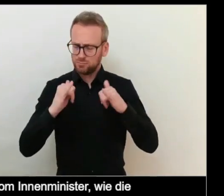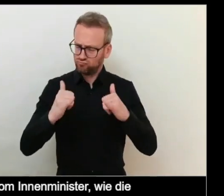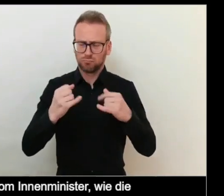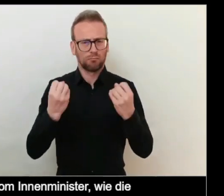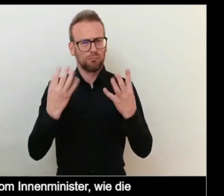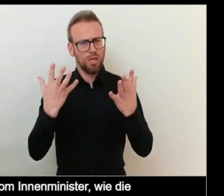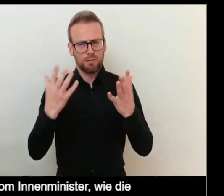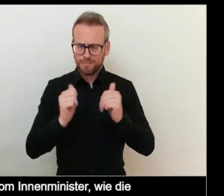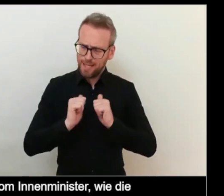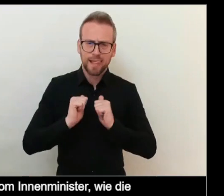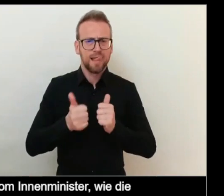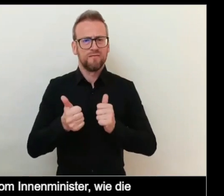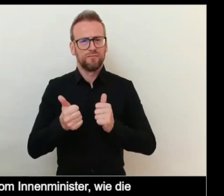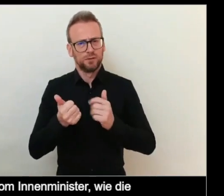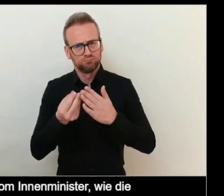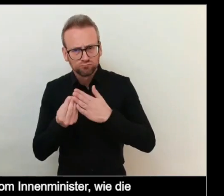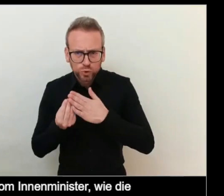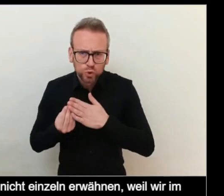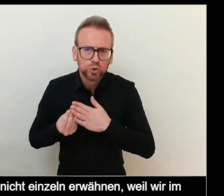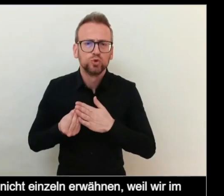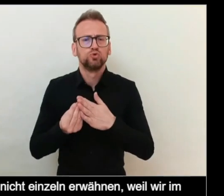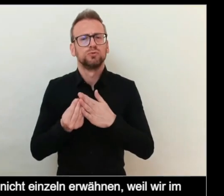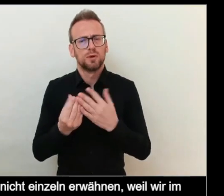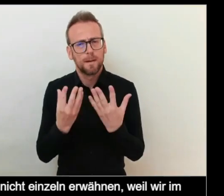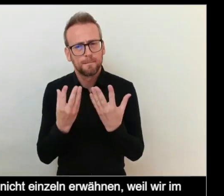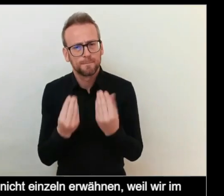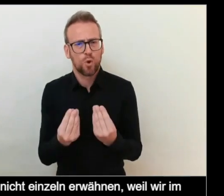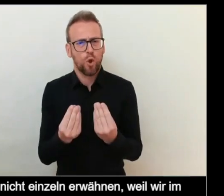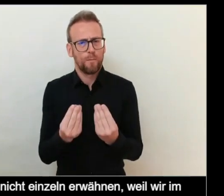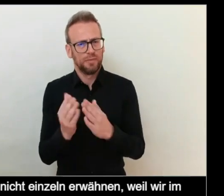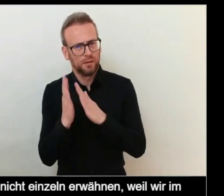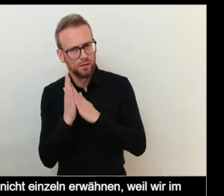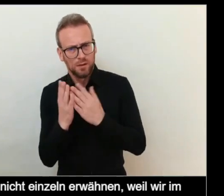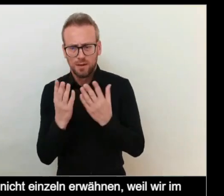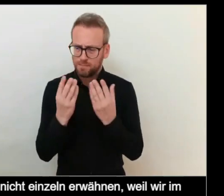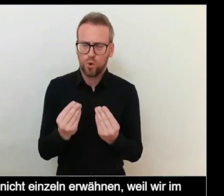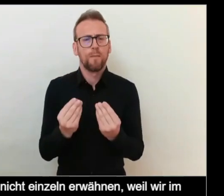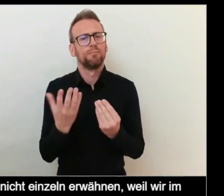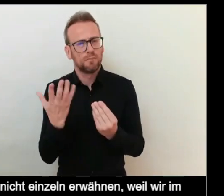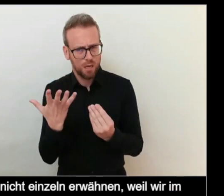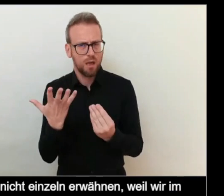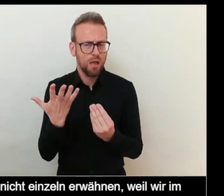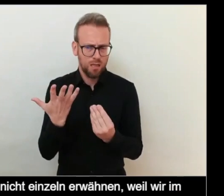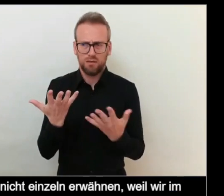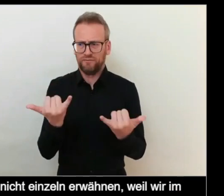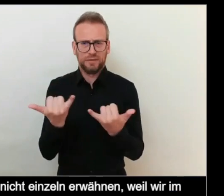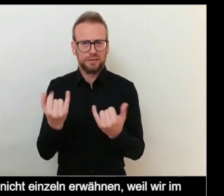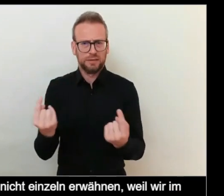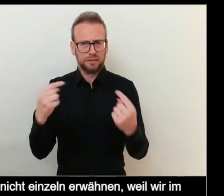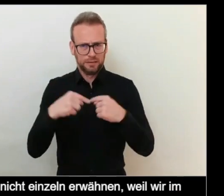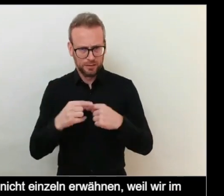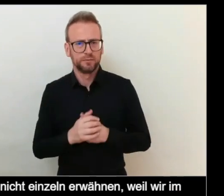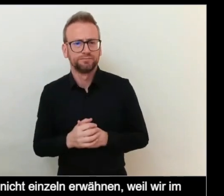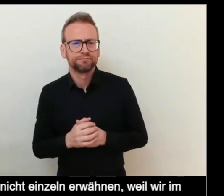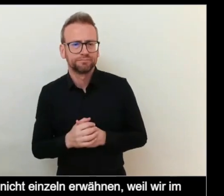große Herausforderung, schon angesichts der schieren Zahl der Menschen, die letztlich erwartet werden. Die